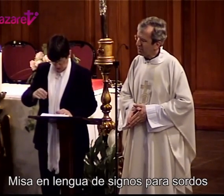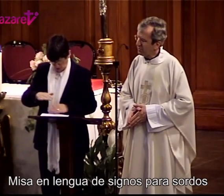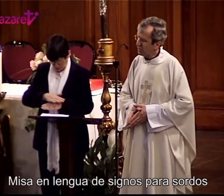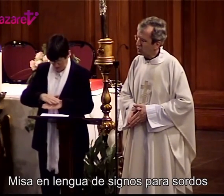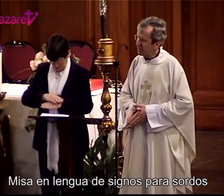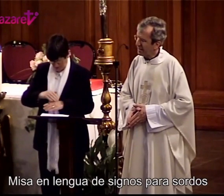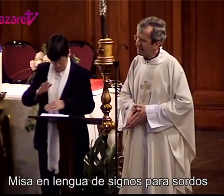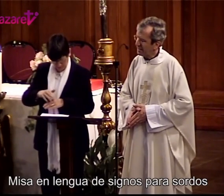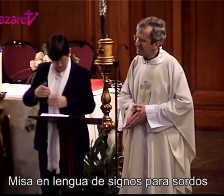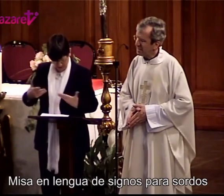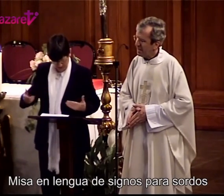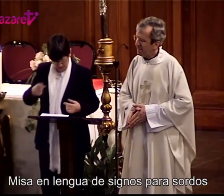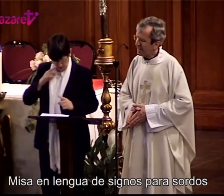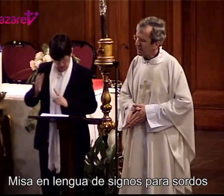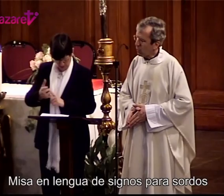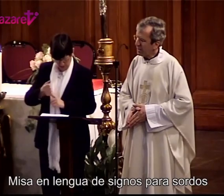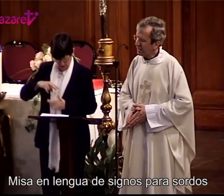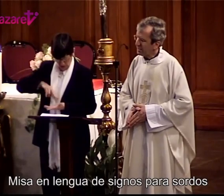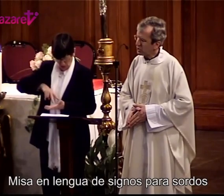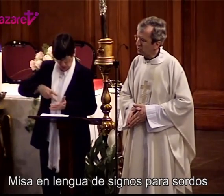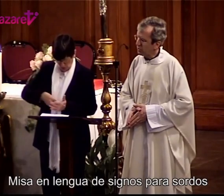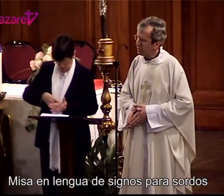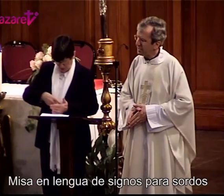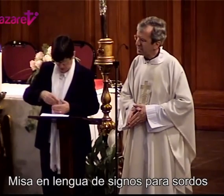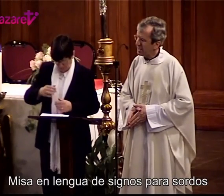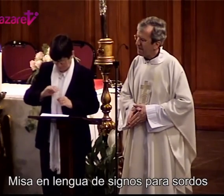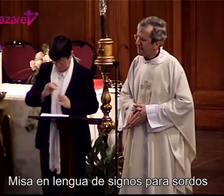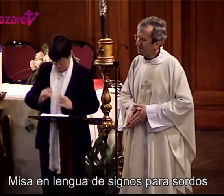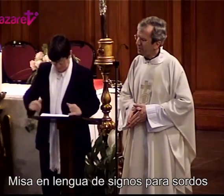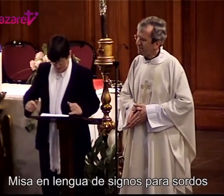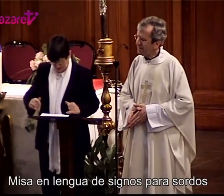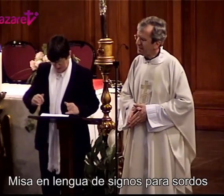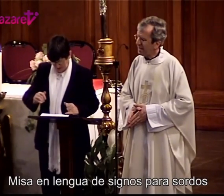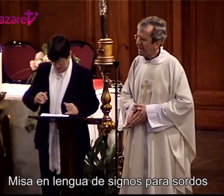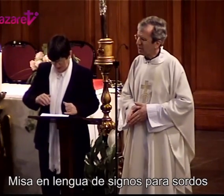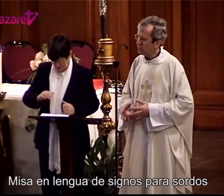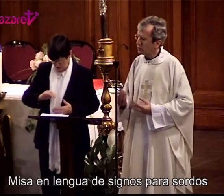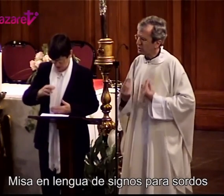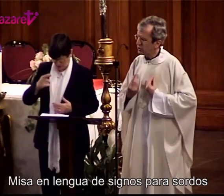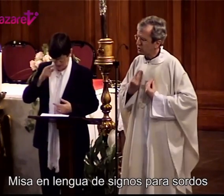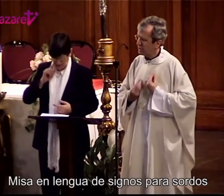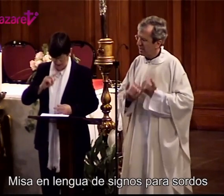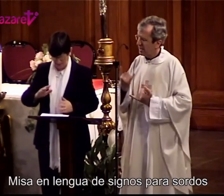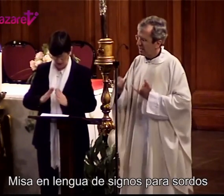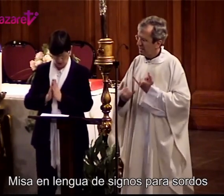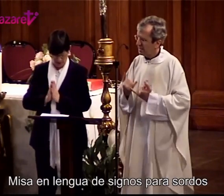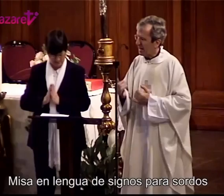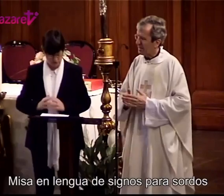de los gobernantes para que encuentren soluciones para poner fin a todos esos dramas.